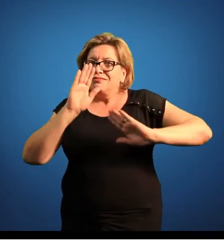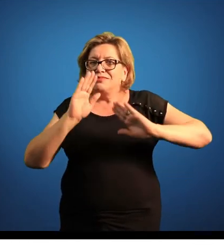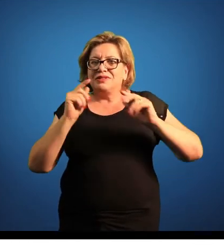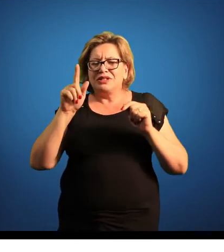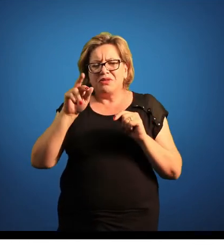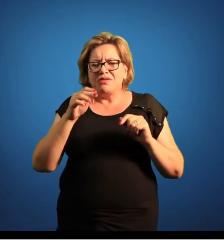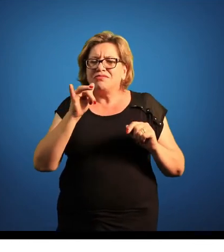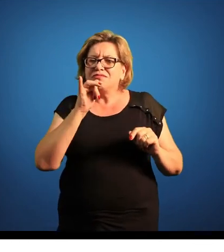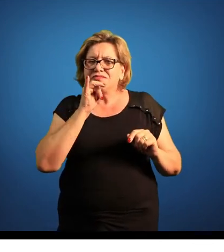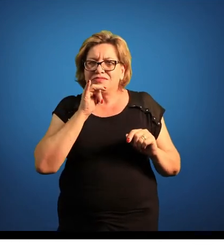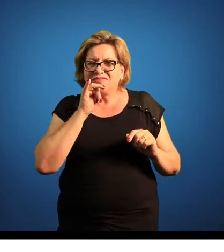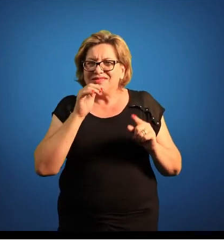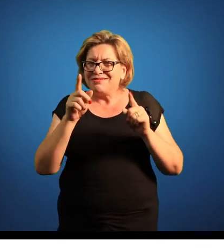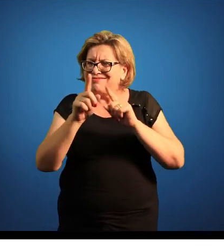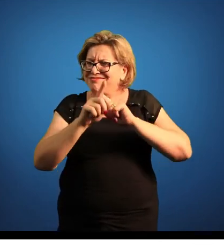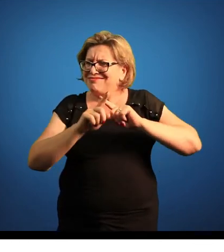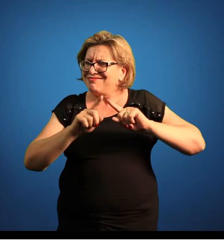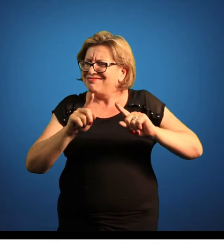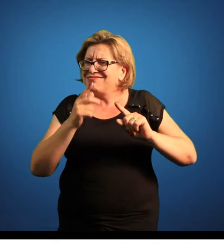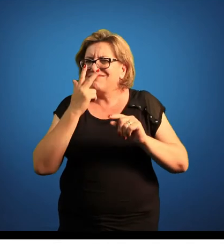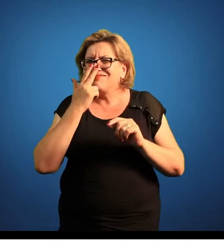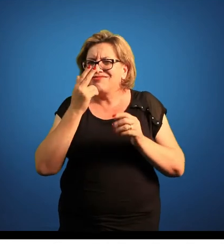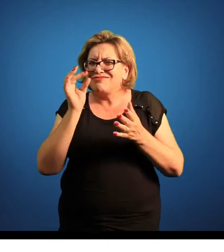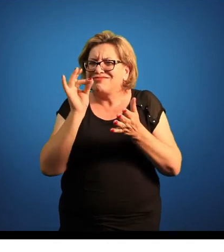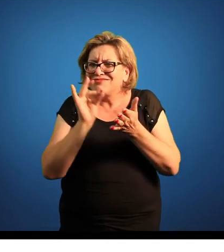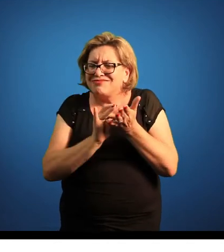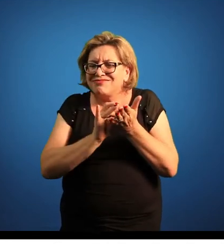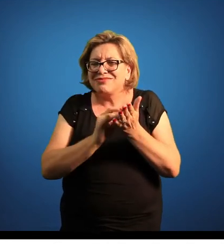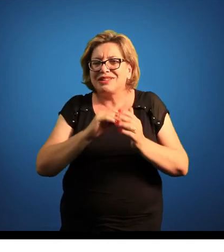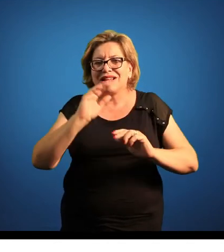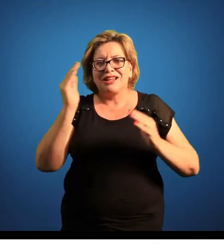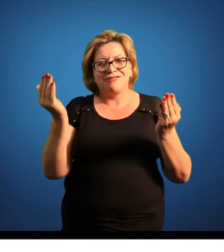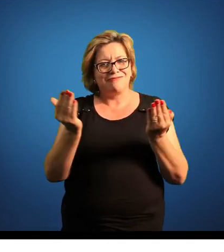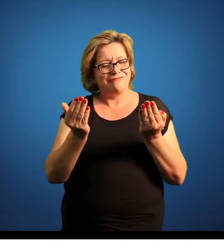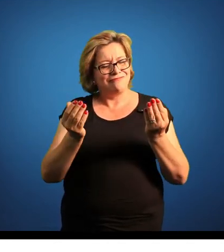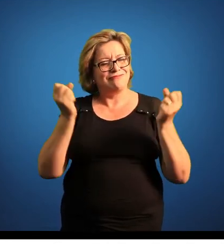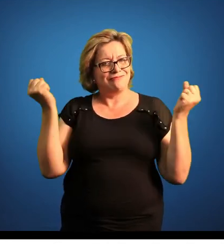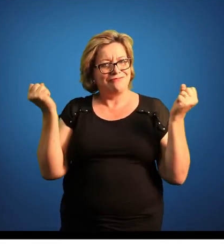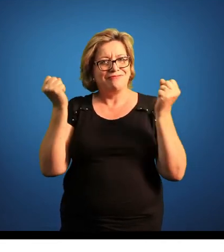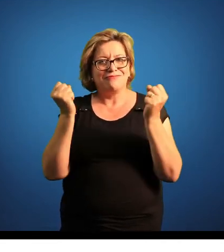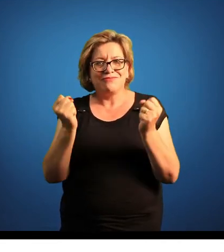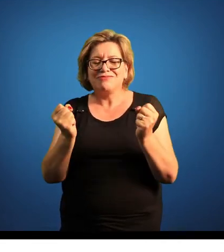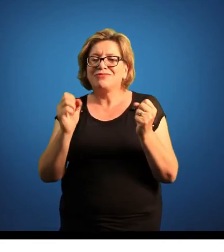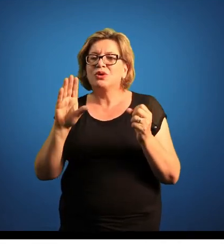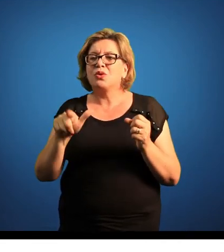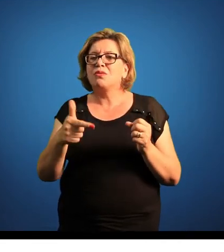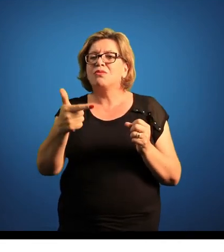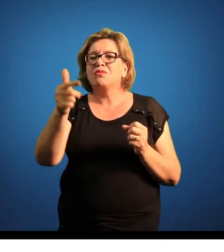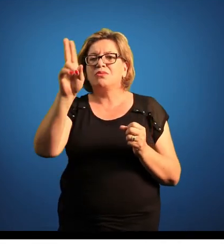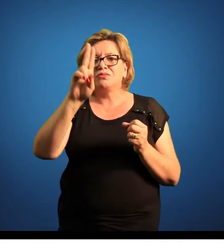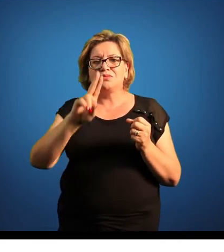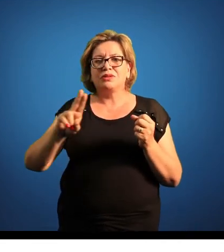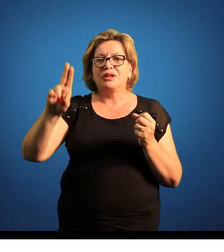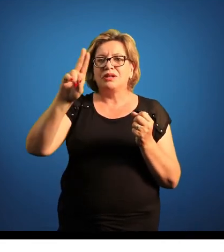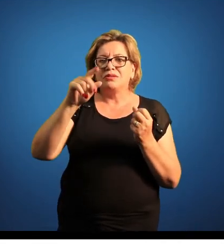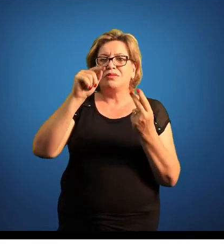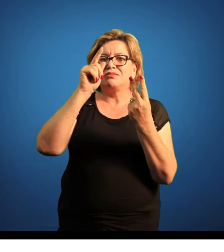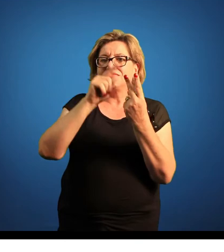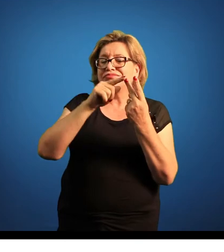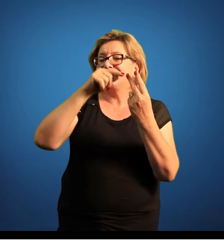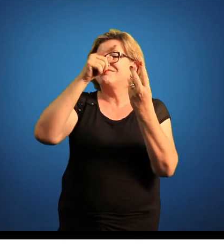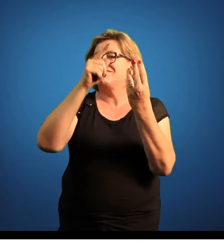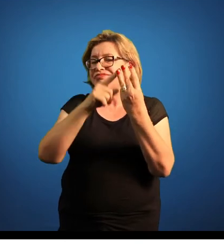nesse exemplo, não for a medida mais indicada, agora sim você tem outras opções para usar. Você pode usar a moda ou